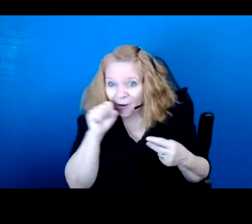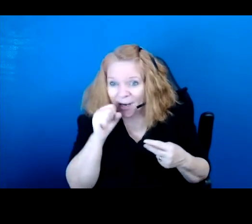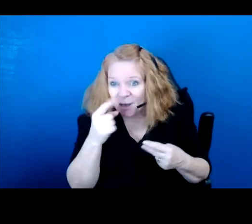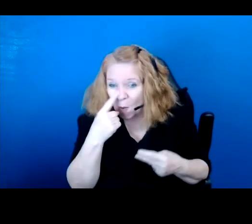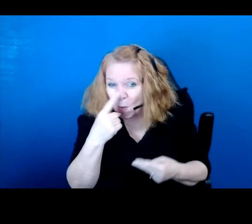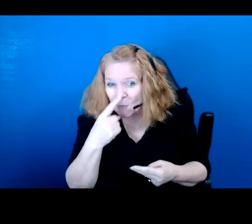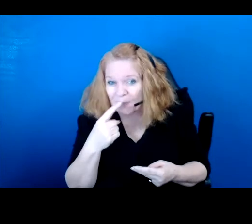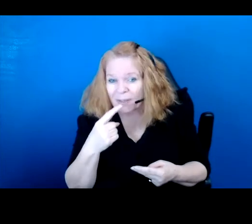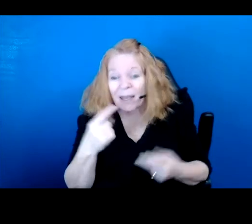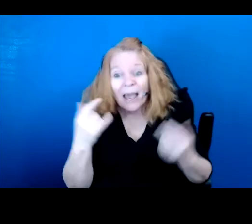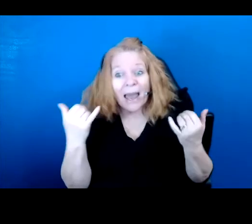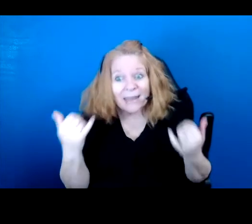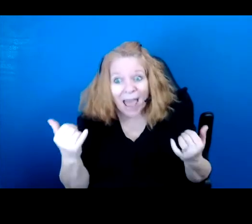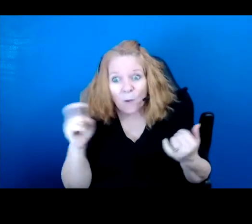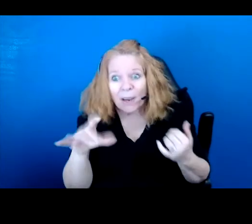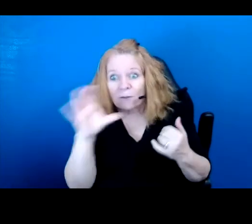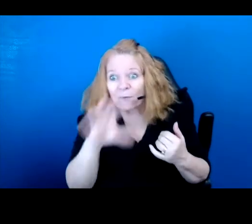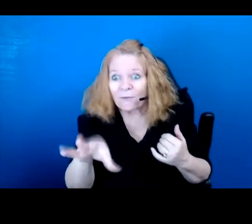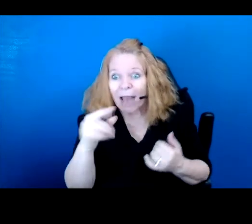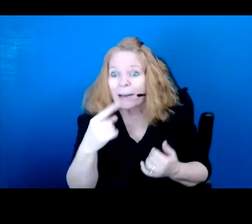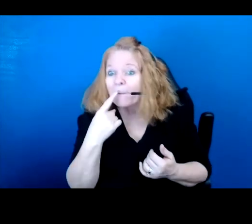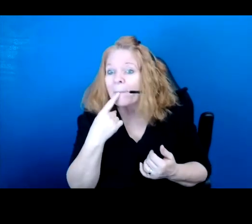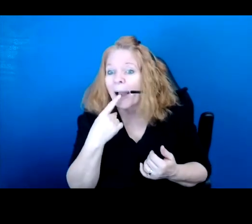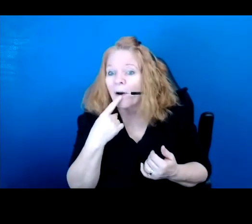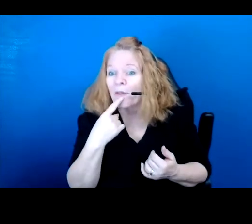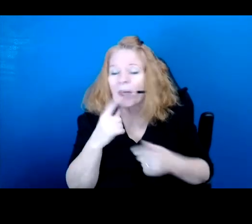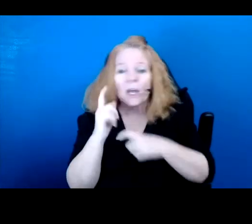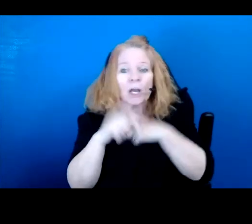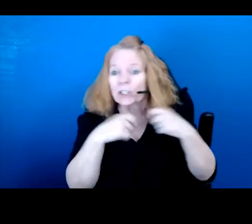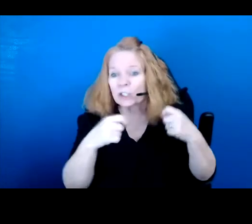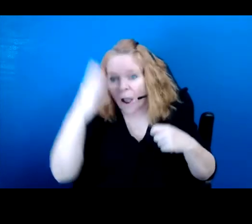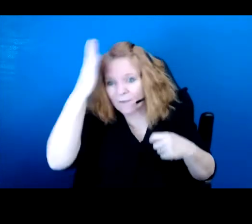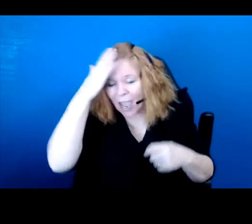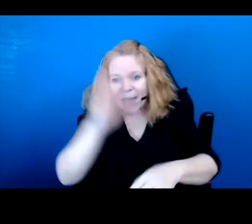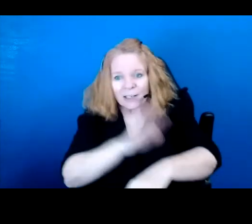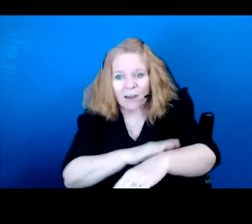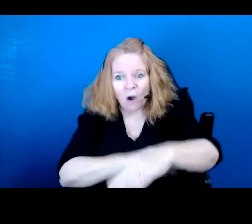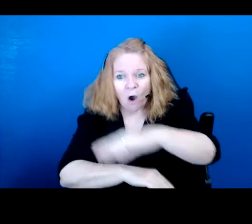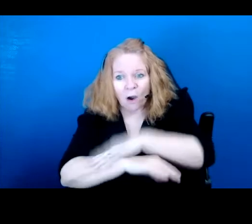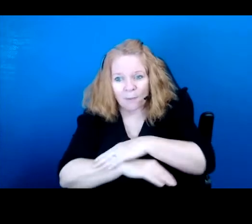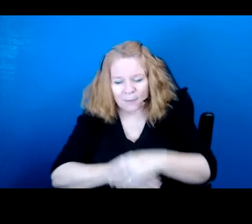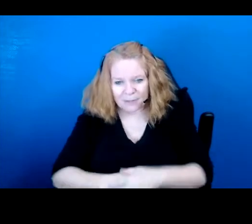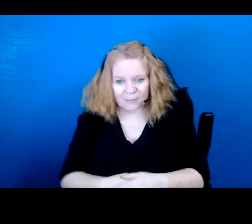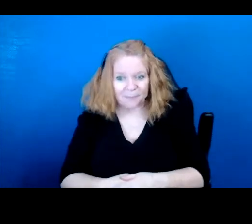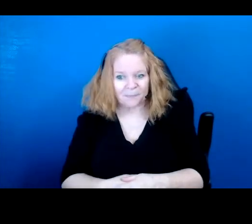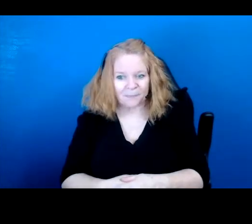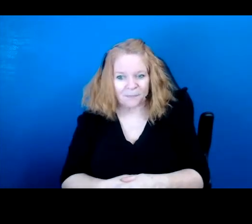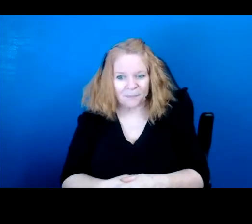tenemos la nariz ahora nos falta la boca la bufanda la